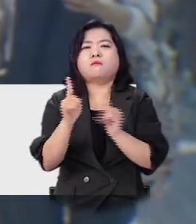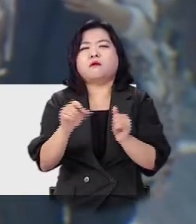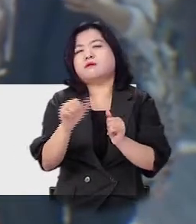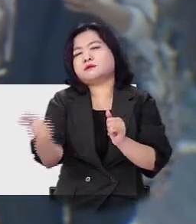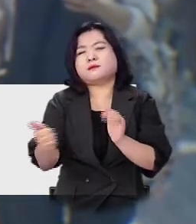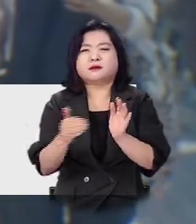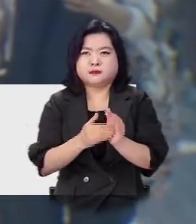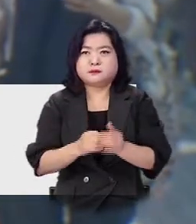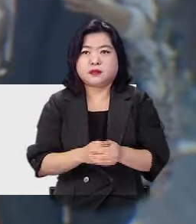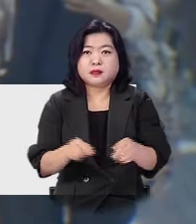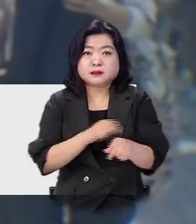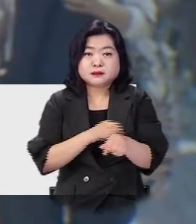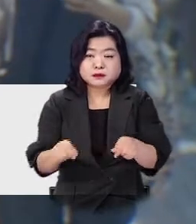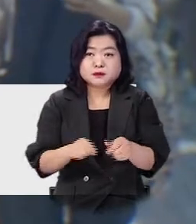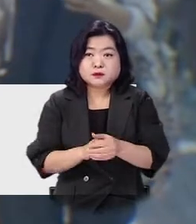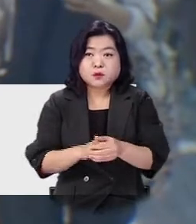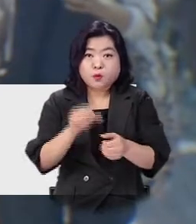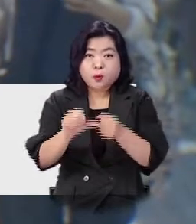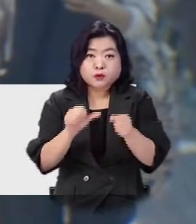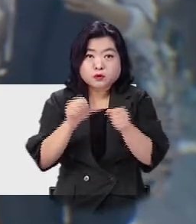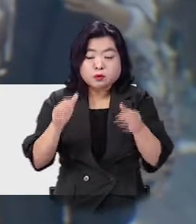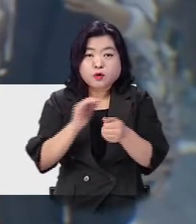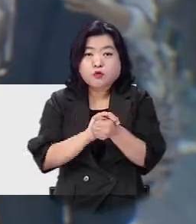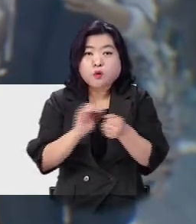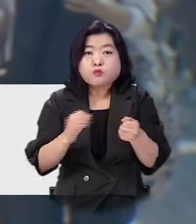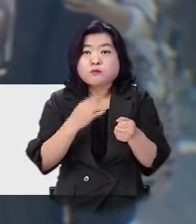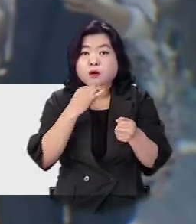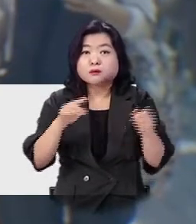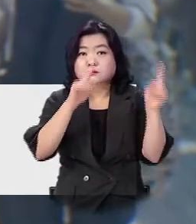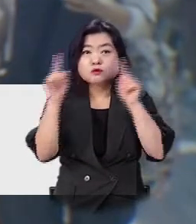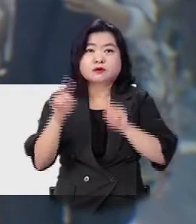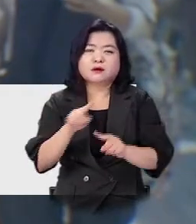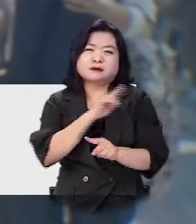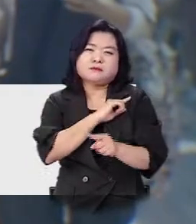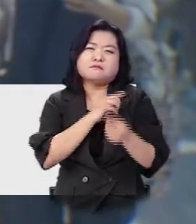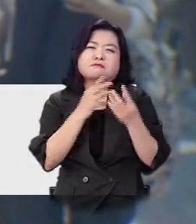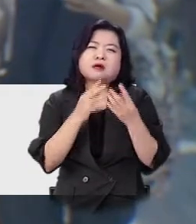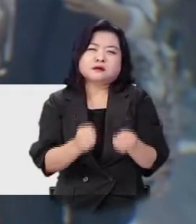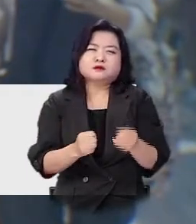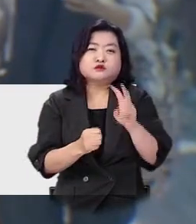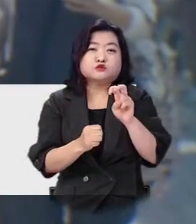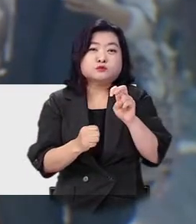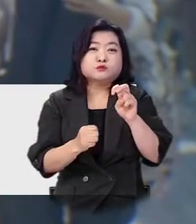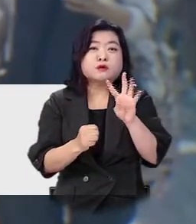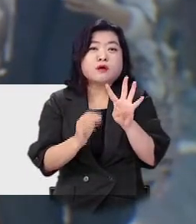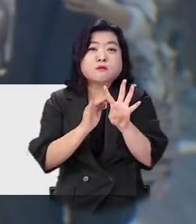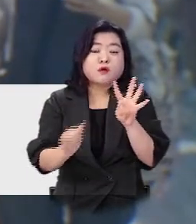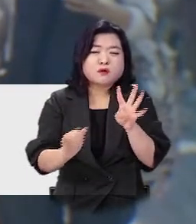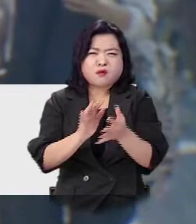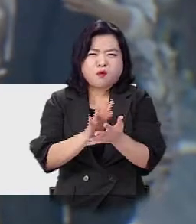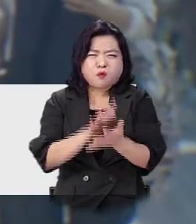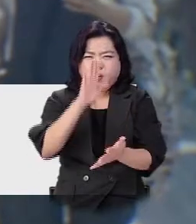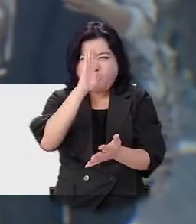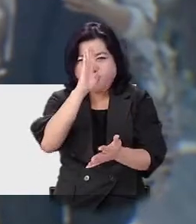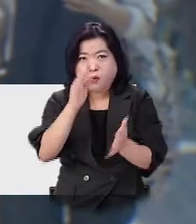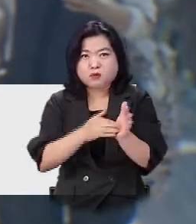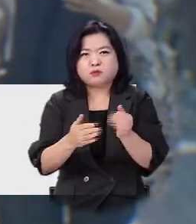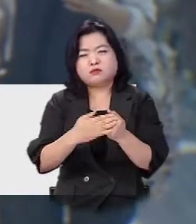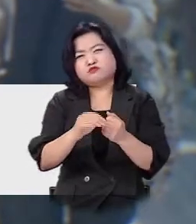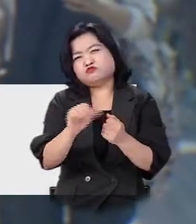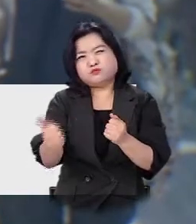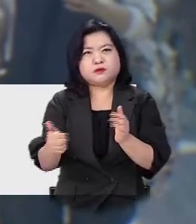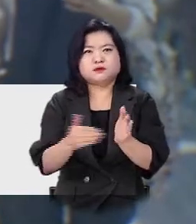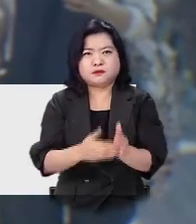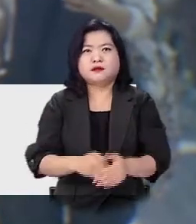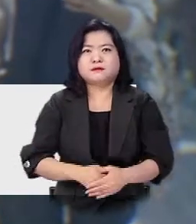사망했습니다. 특히 지난 5년 동안 경북에서만 전국에서 가장 많은 24명이 온열 질환으로 숨졌습니다.